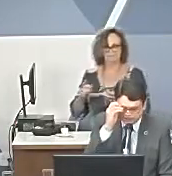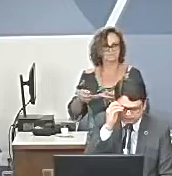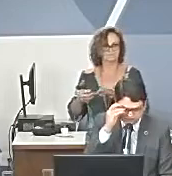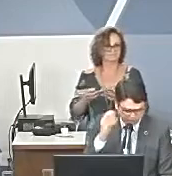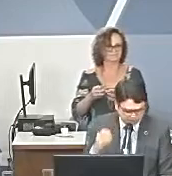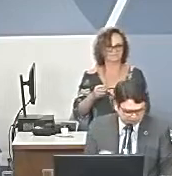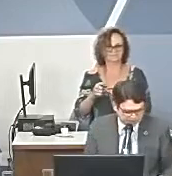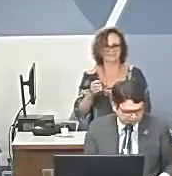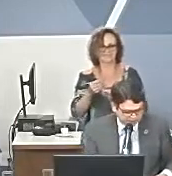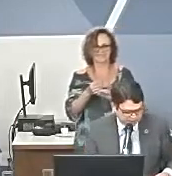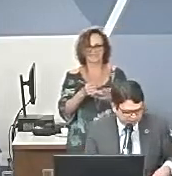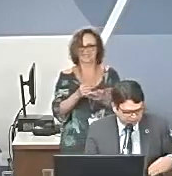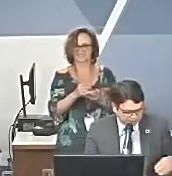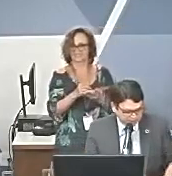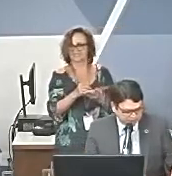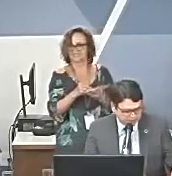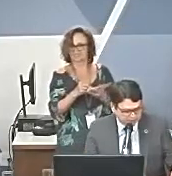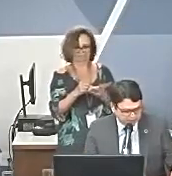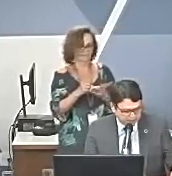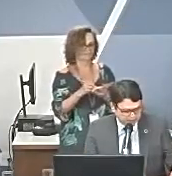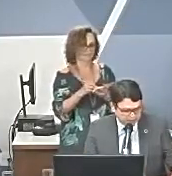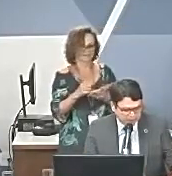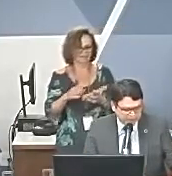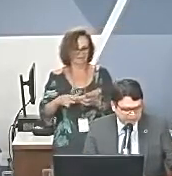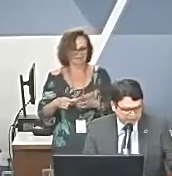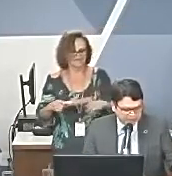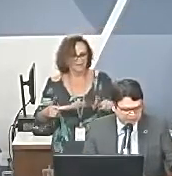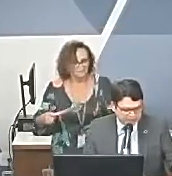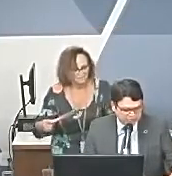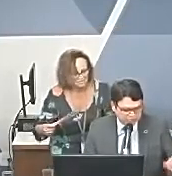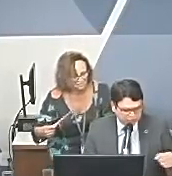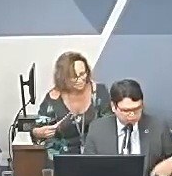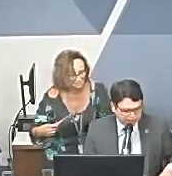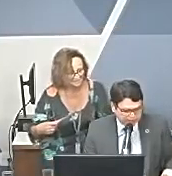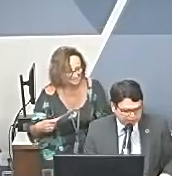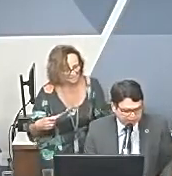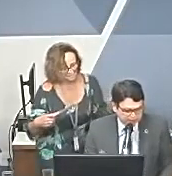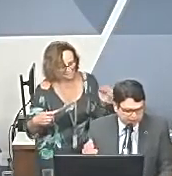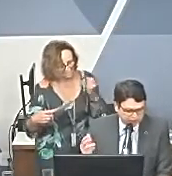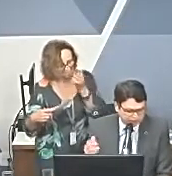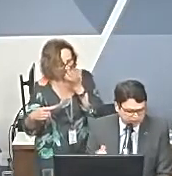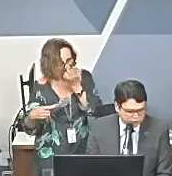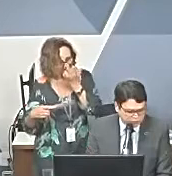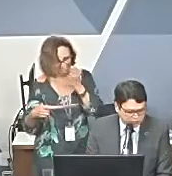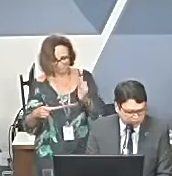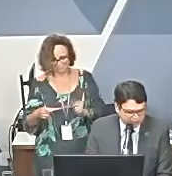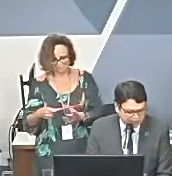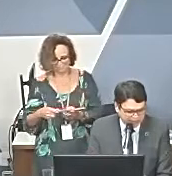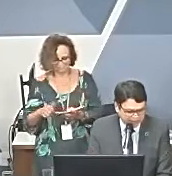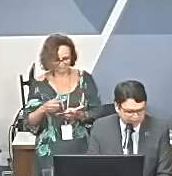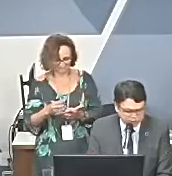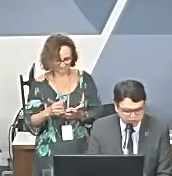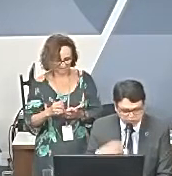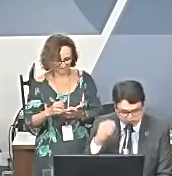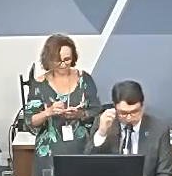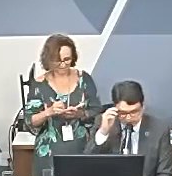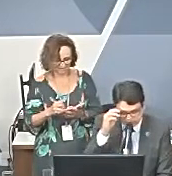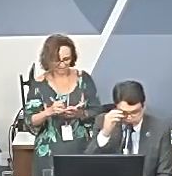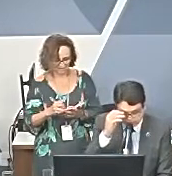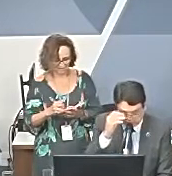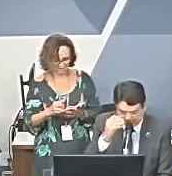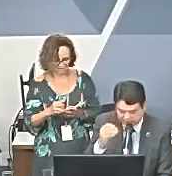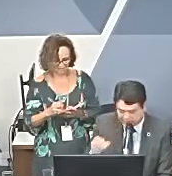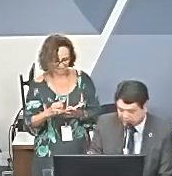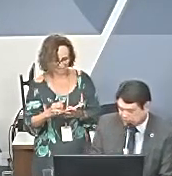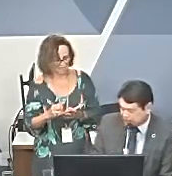que está aí acontecendo à presidência indaga os convidados se desejam fazer uso da palavra para suas considerações